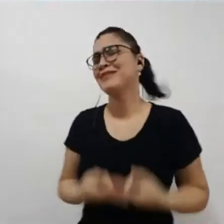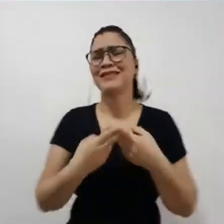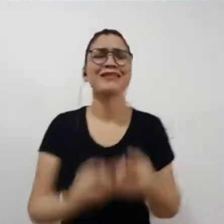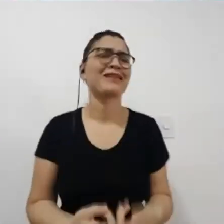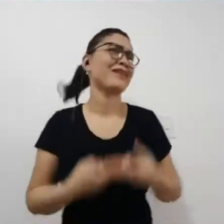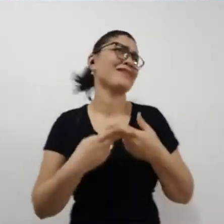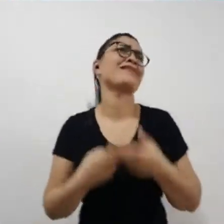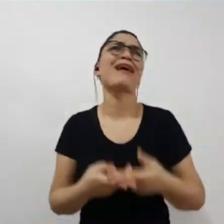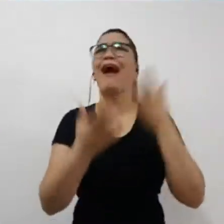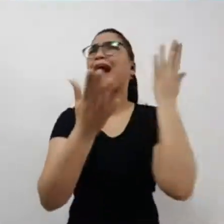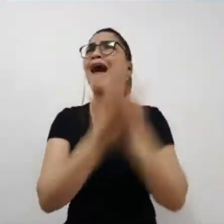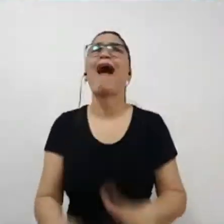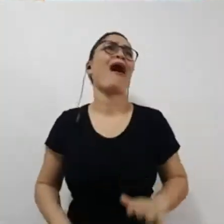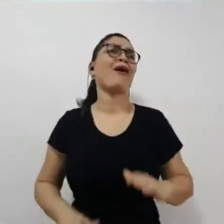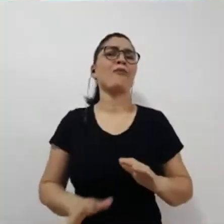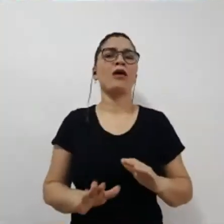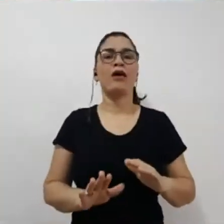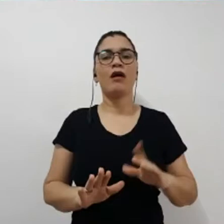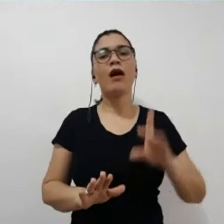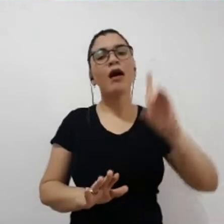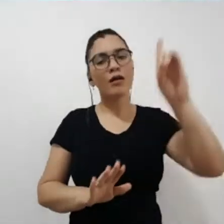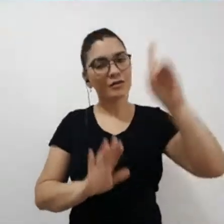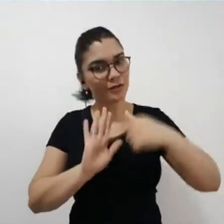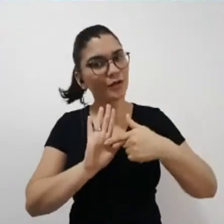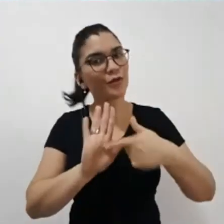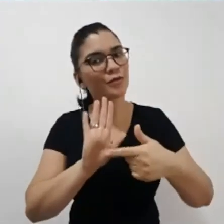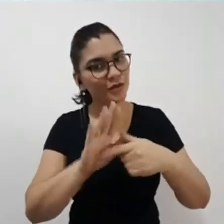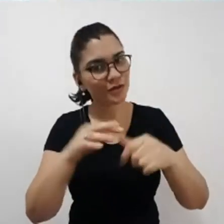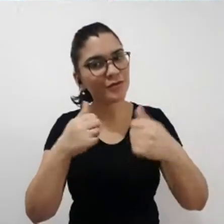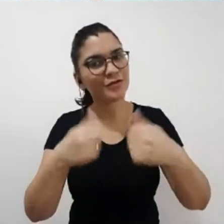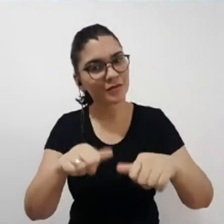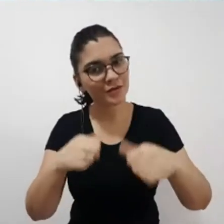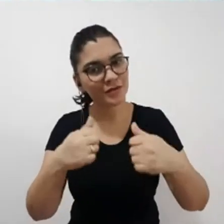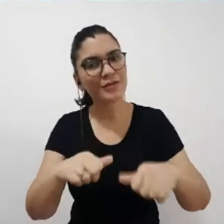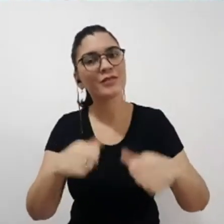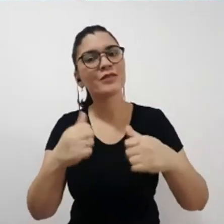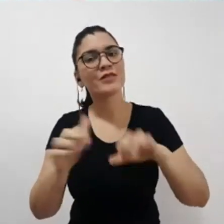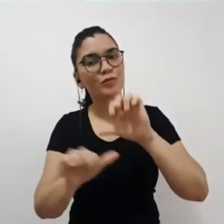Deus está mostrando uma área da tua vida que precisa ser aperfeiçoada.